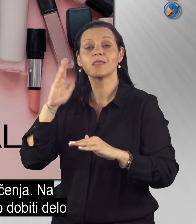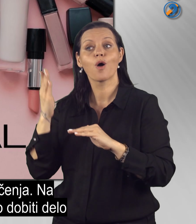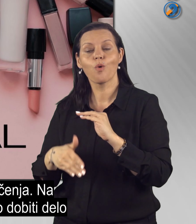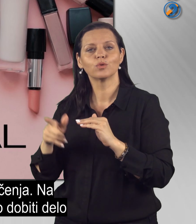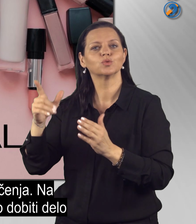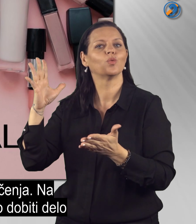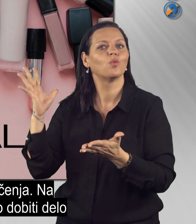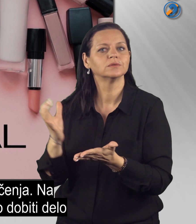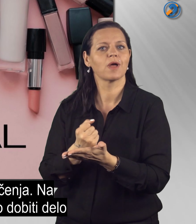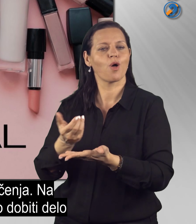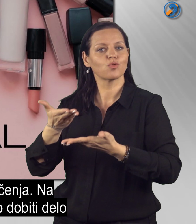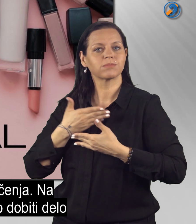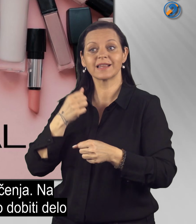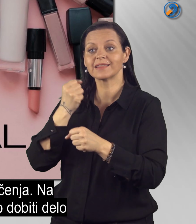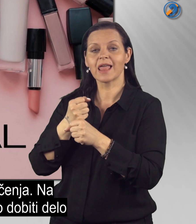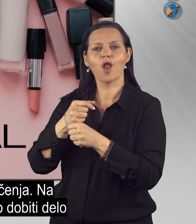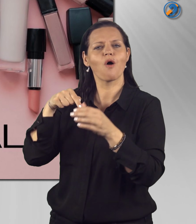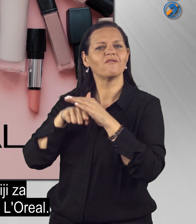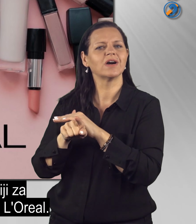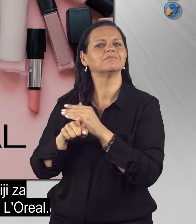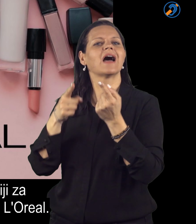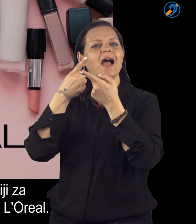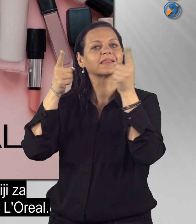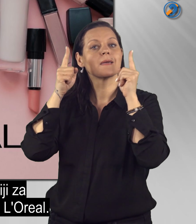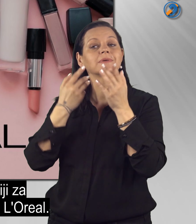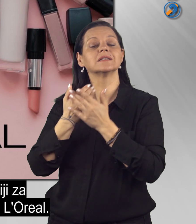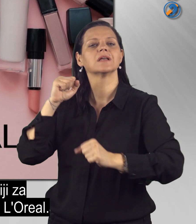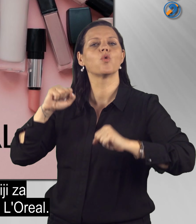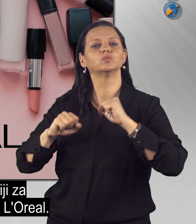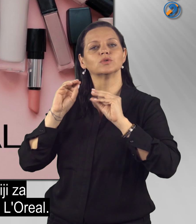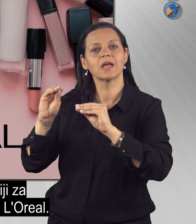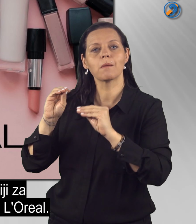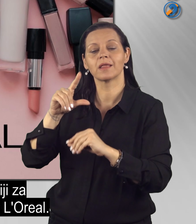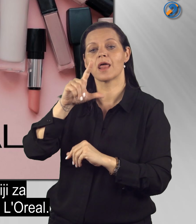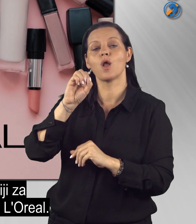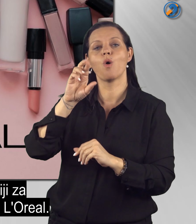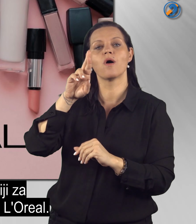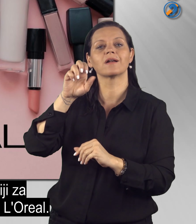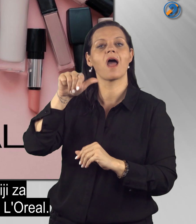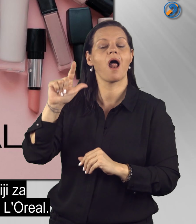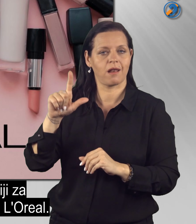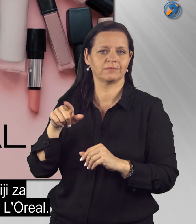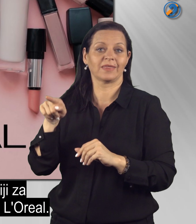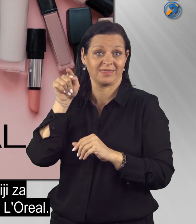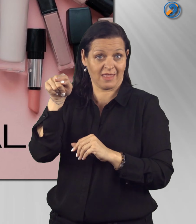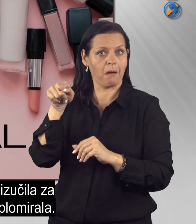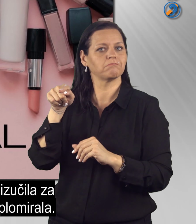Na koncu ji je uspelo dobiti delo v Akademiji za usposabljanje L'Oréal. Tam se je